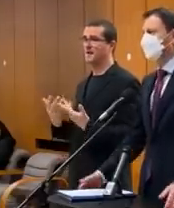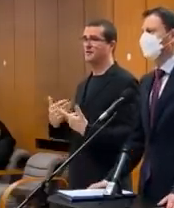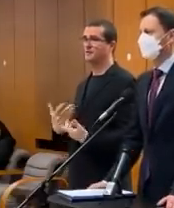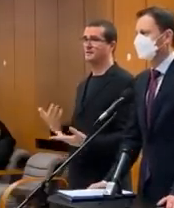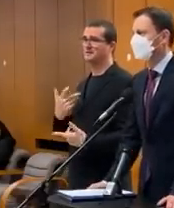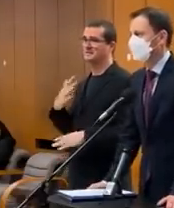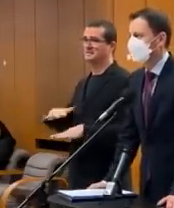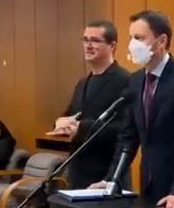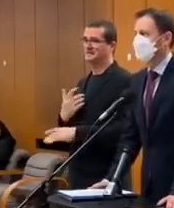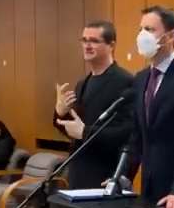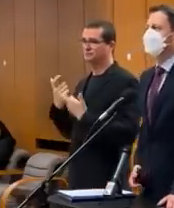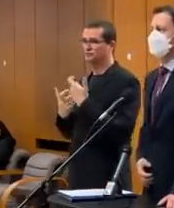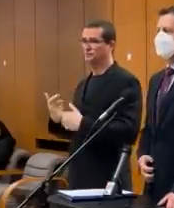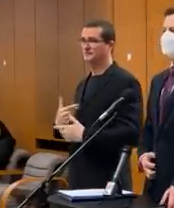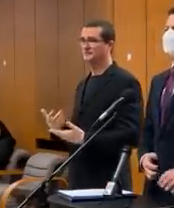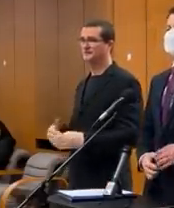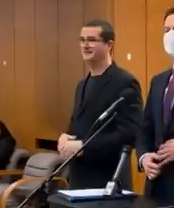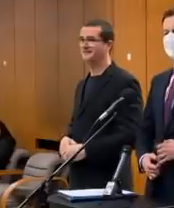odpovedá. No nezdá sa mi to čudné, ale... sa mi čudné,